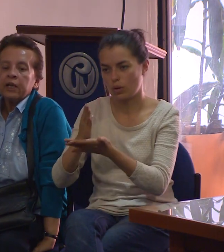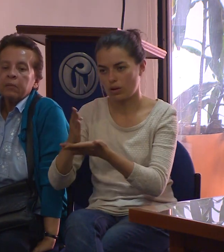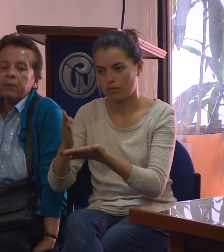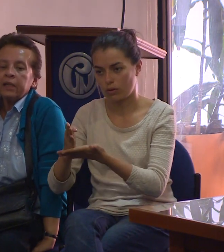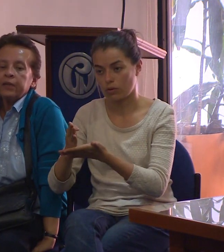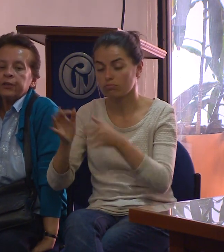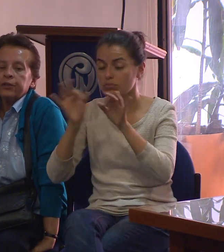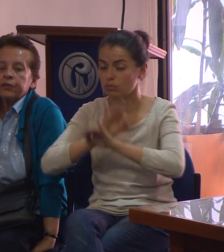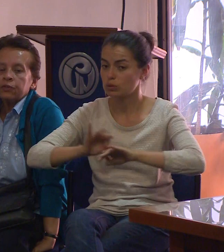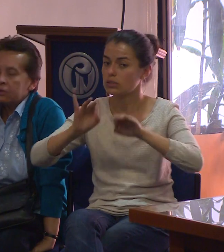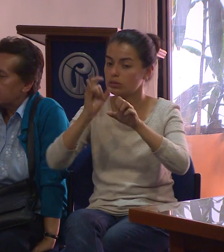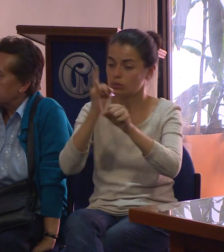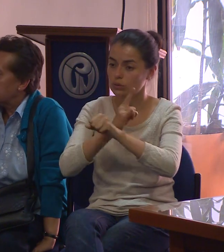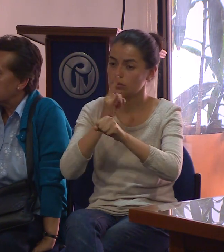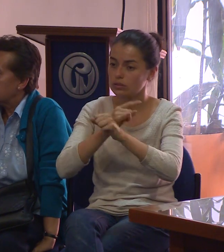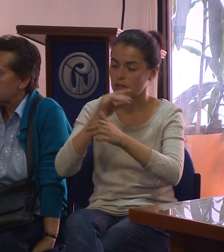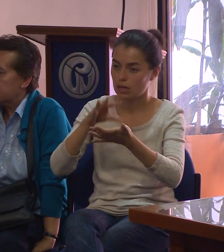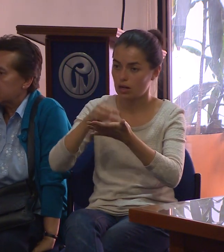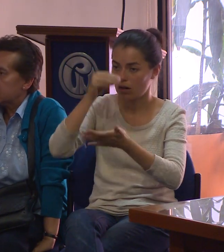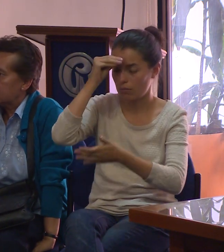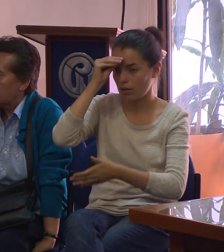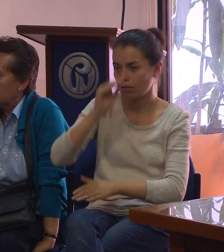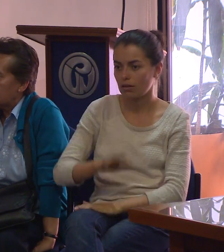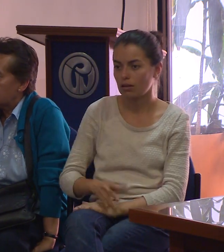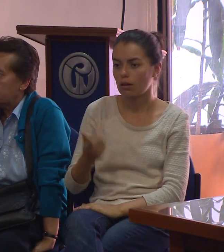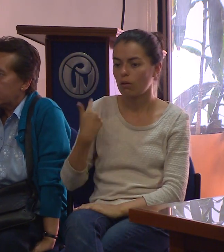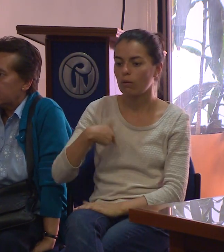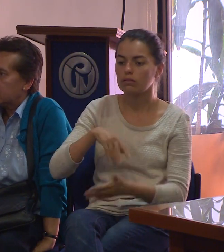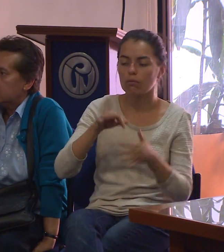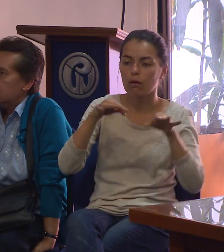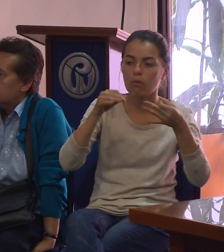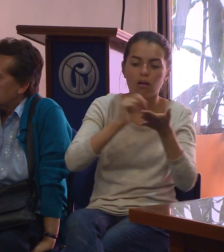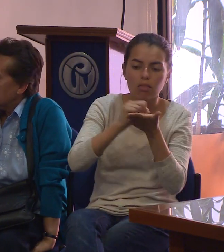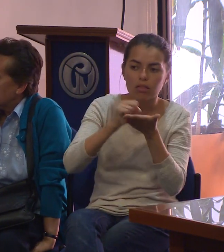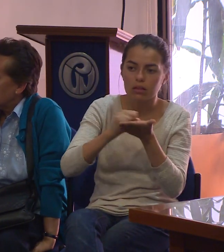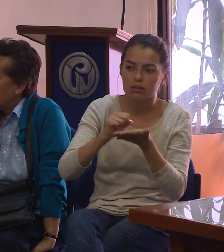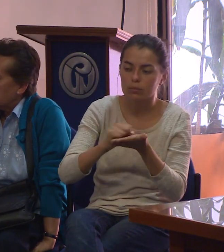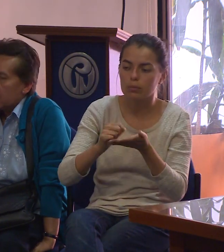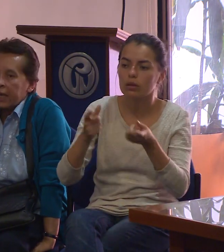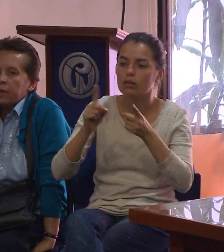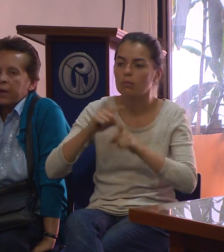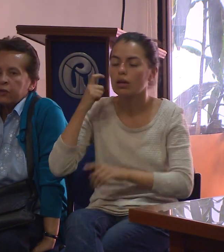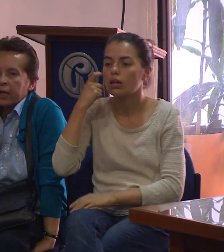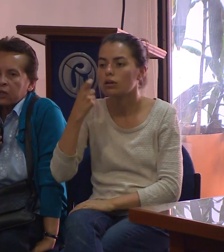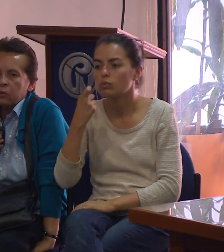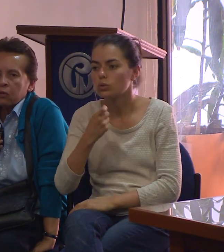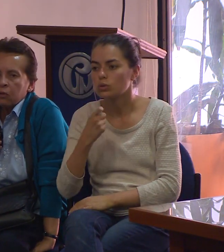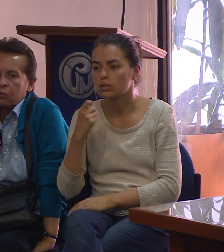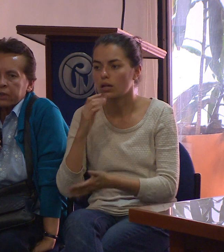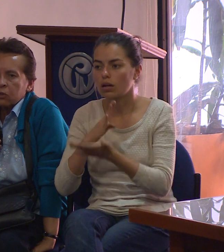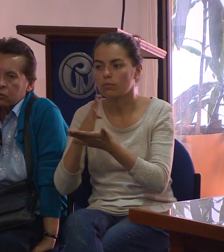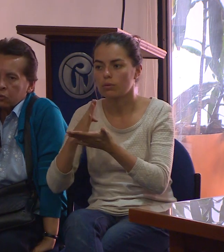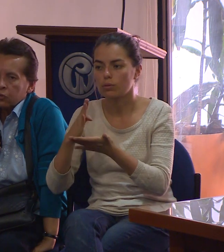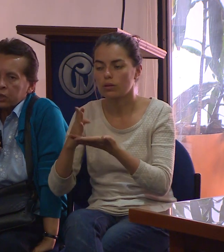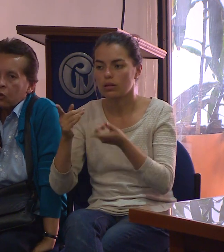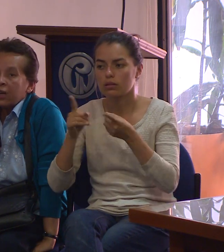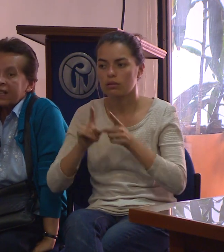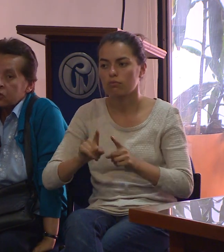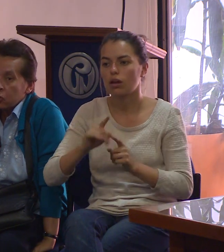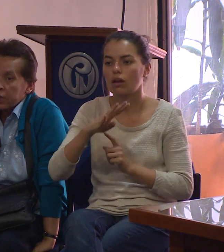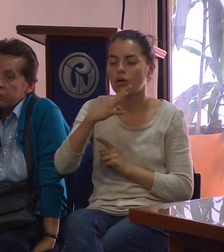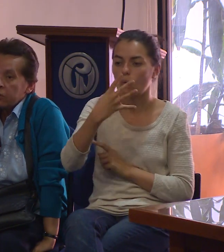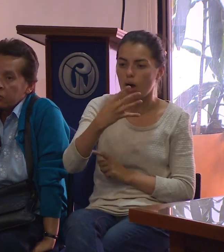tengan por ahí en papelitos escritos y después no saben qué se hizo el papelito. Ahí hay varios, hay como